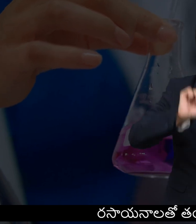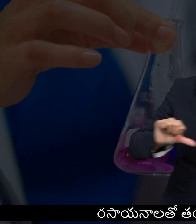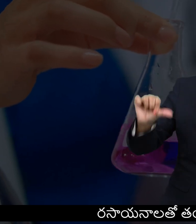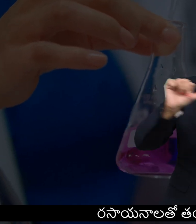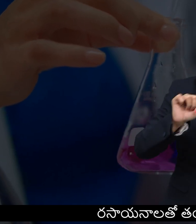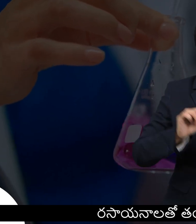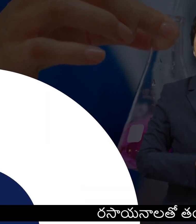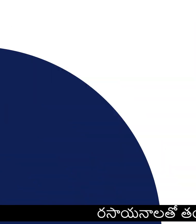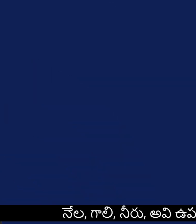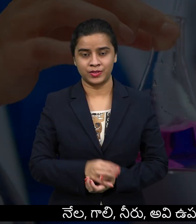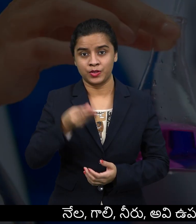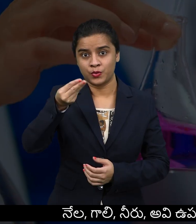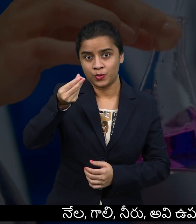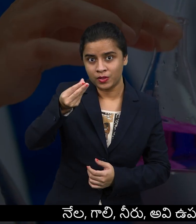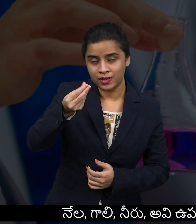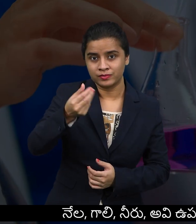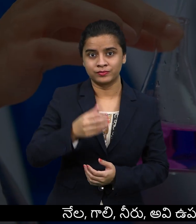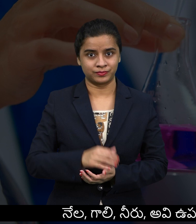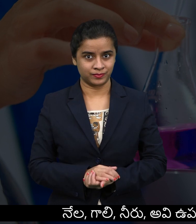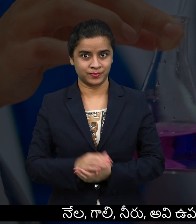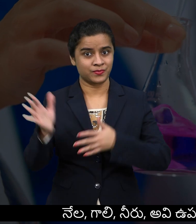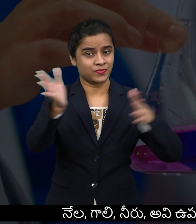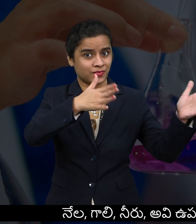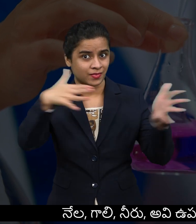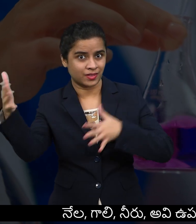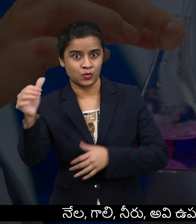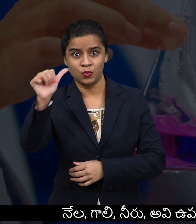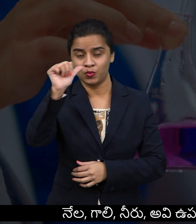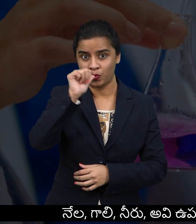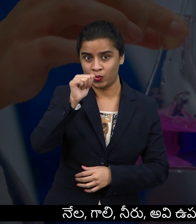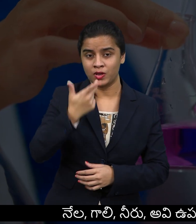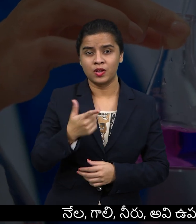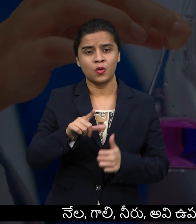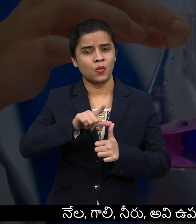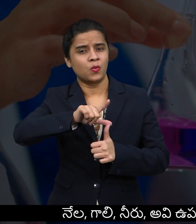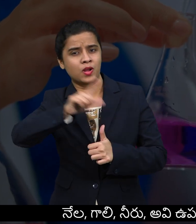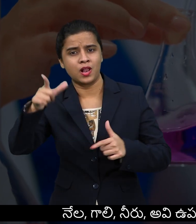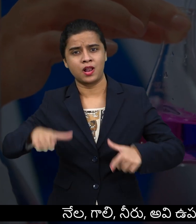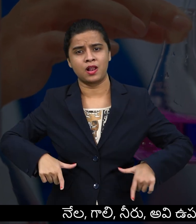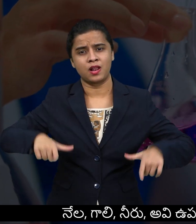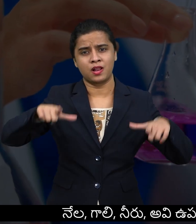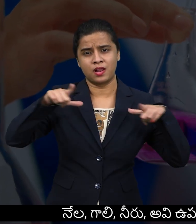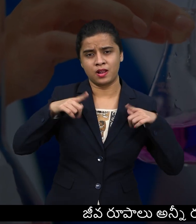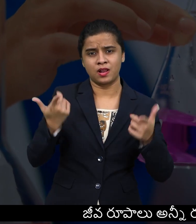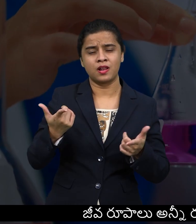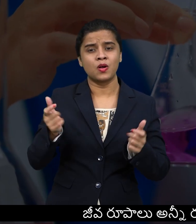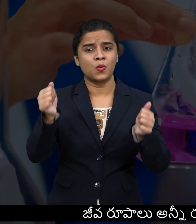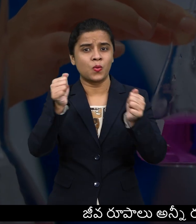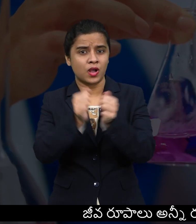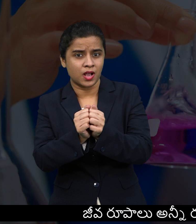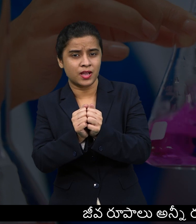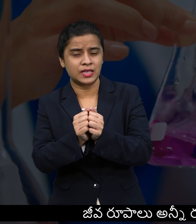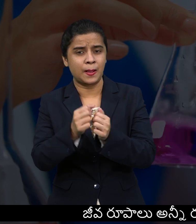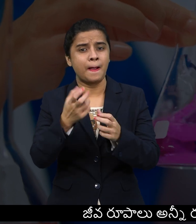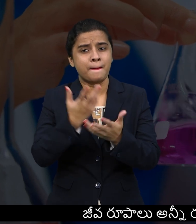తెలుసు. నేల, గాలి, నీరు అవి ఉపయోగించే పదార్థాలతో పాటు